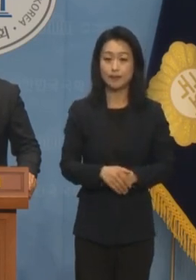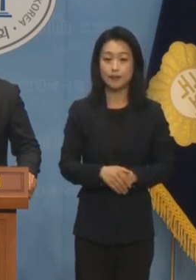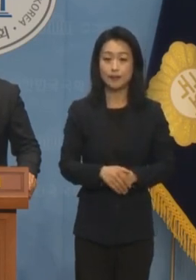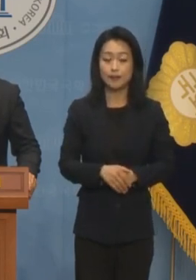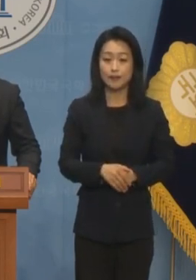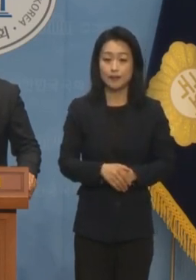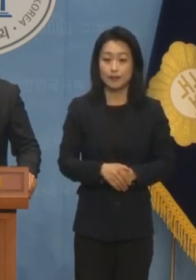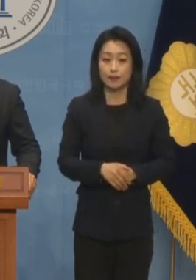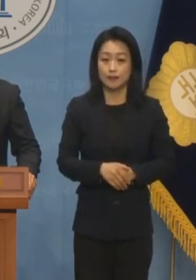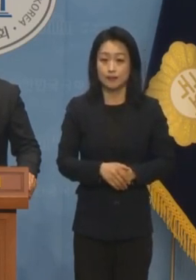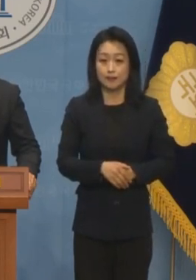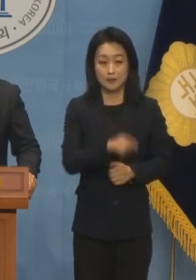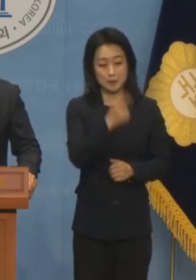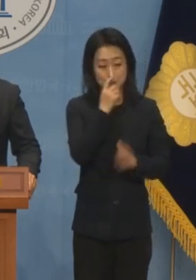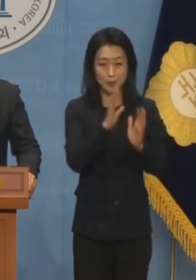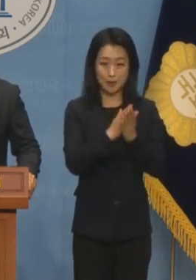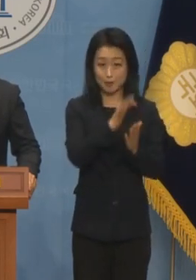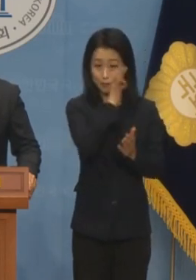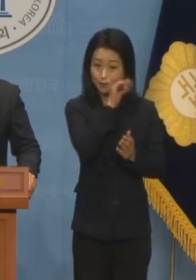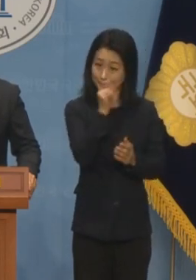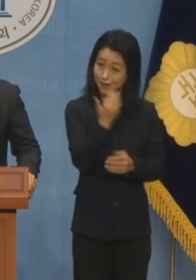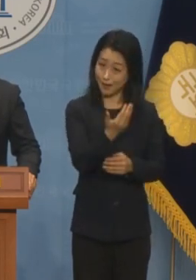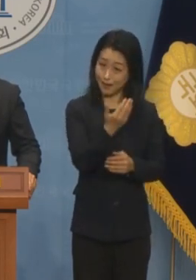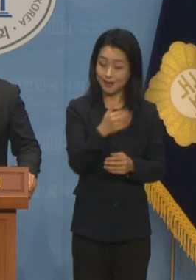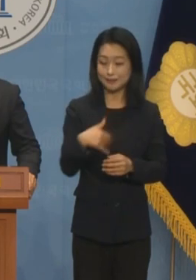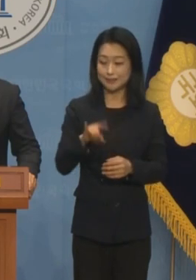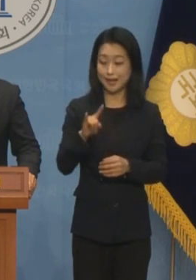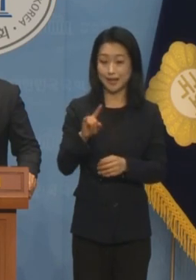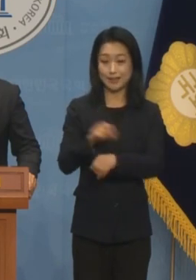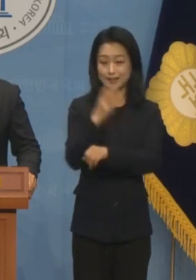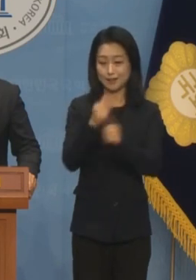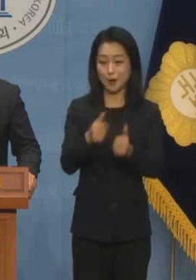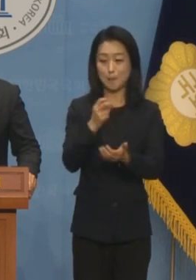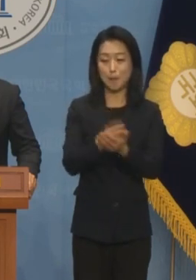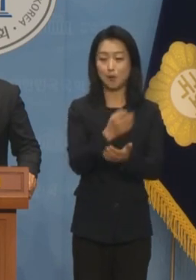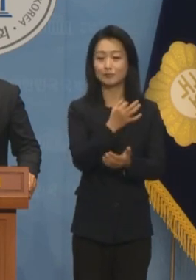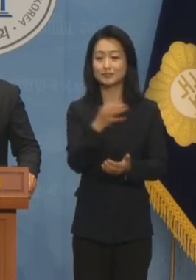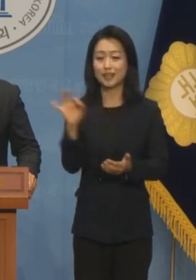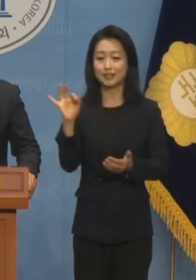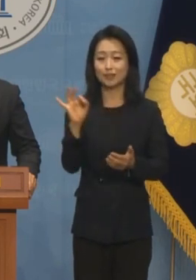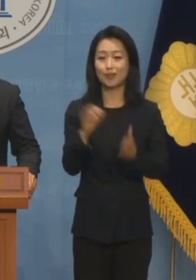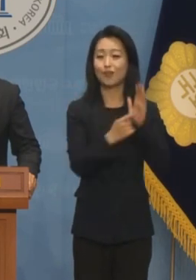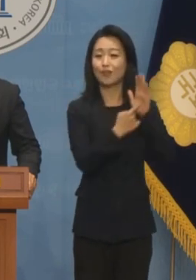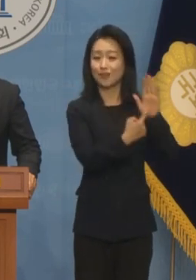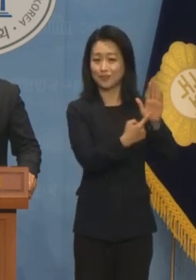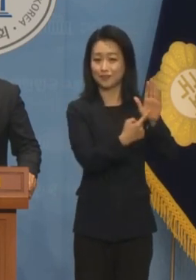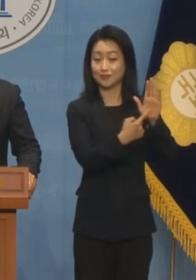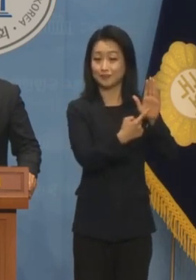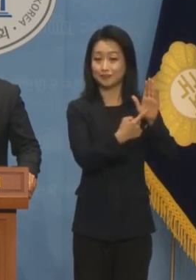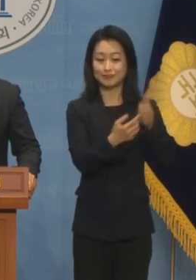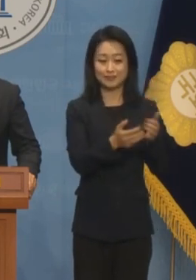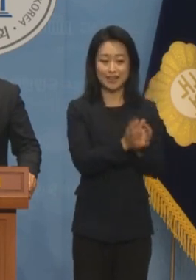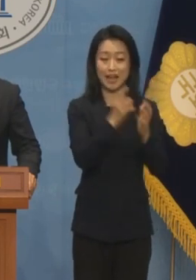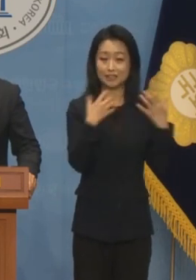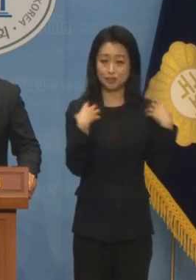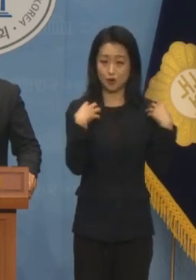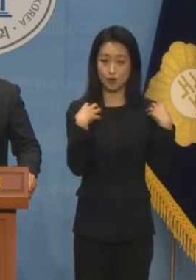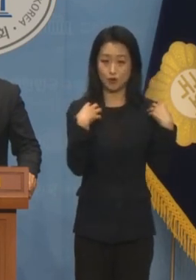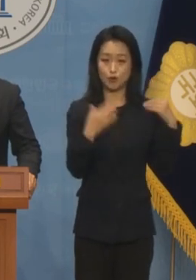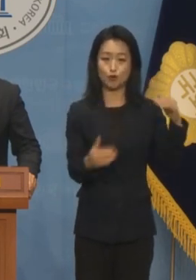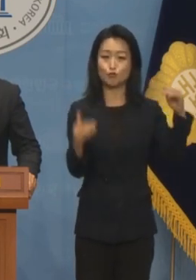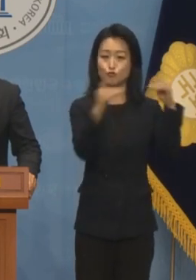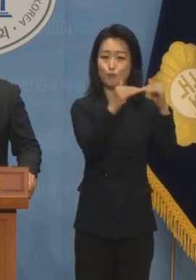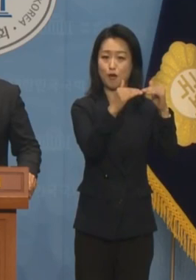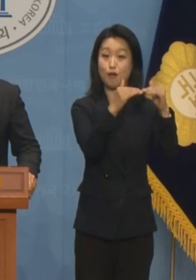명분이 없는 것은 느꼈는지 최상병 특검법 찬성을 들고 나왔습니다. 당정관계를